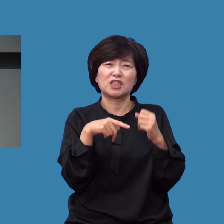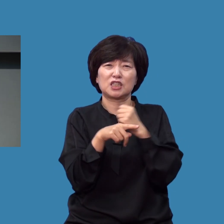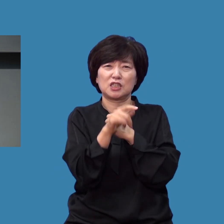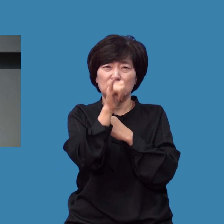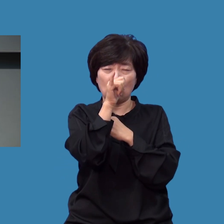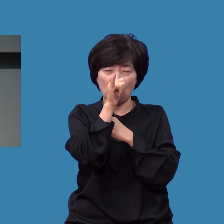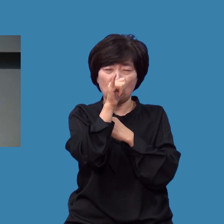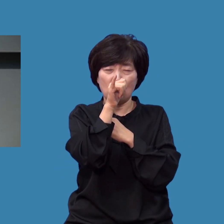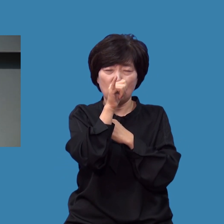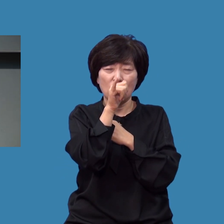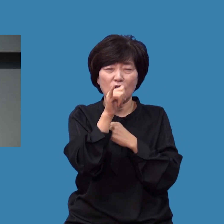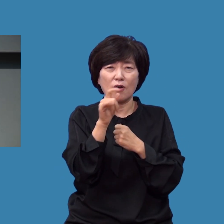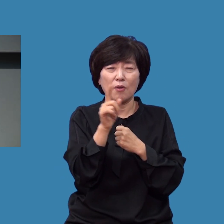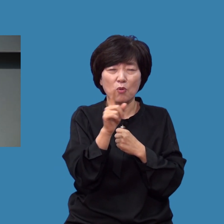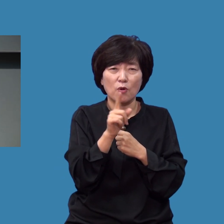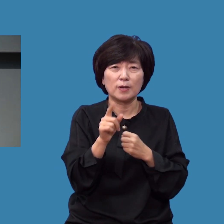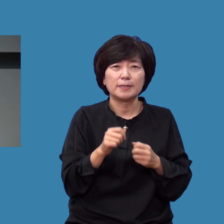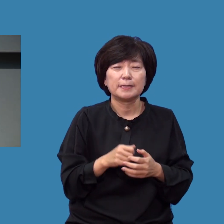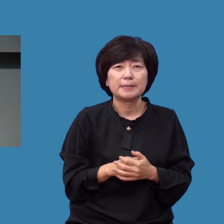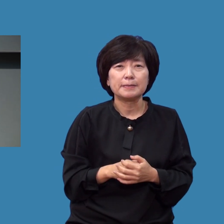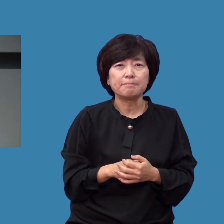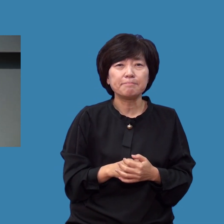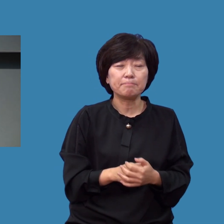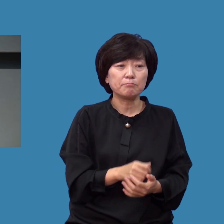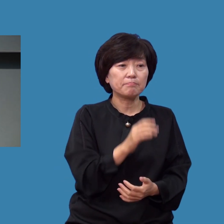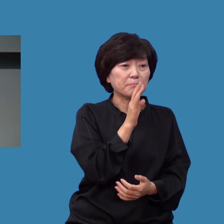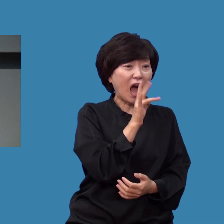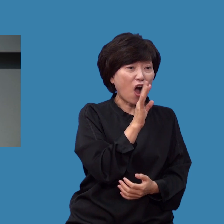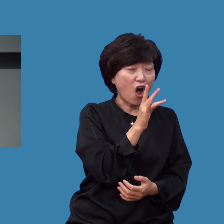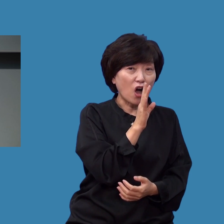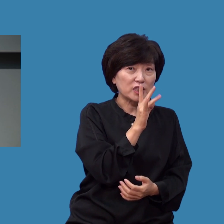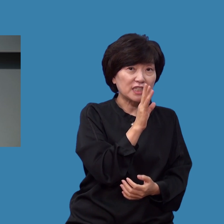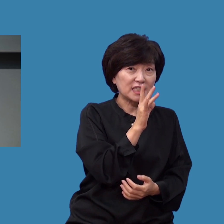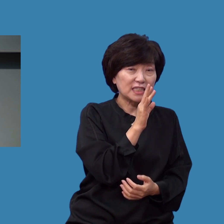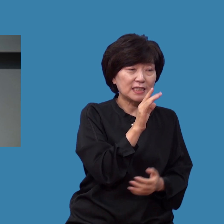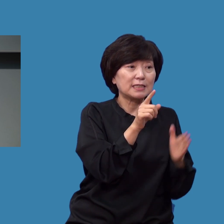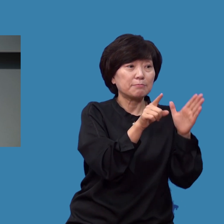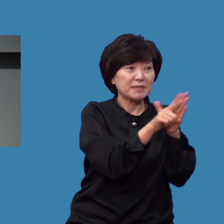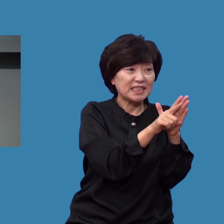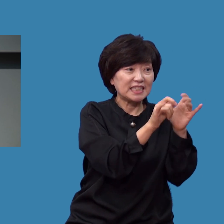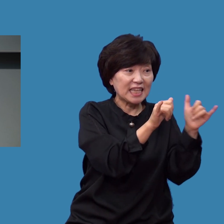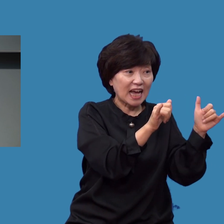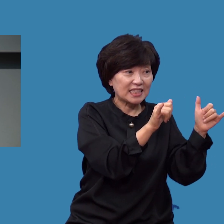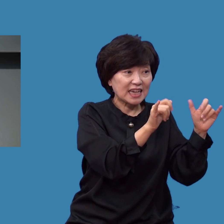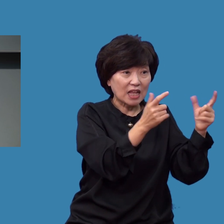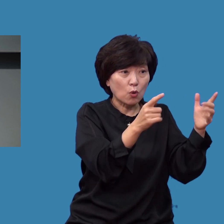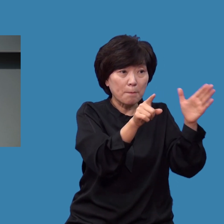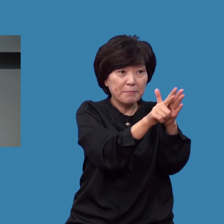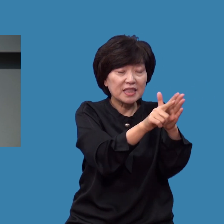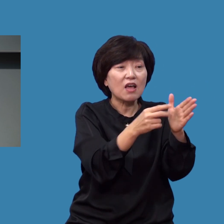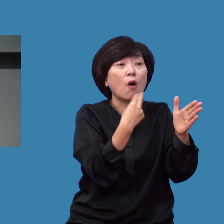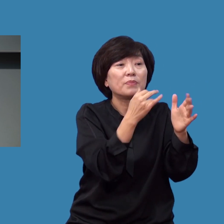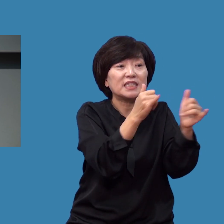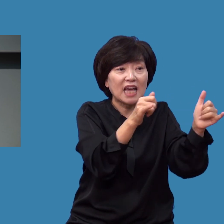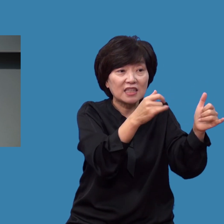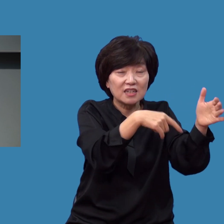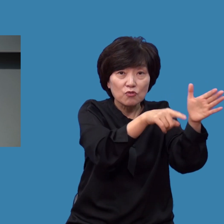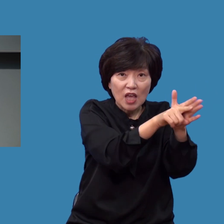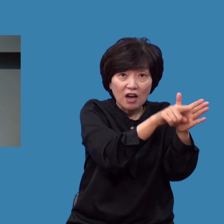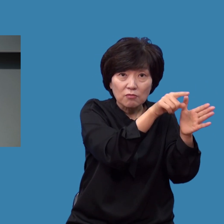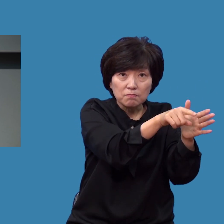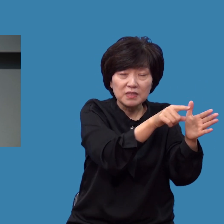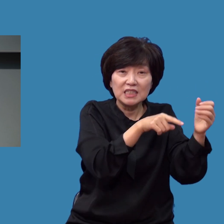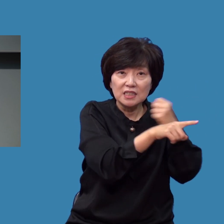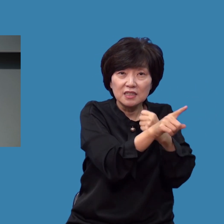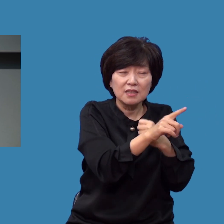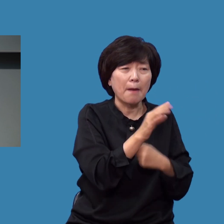풀면 이런 뜻이라는 거예요. 그러니까 방언은 믿는 자들을 위하지 않고 믿지 않는 자들을 위한 표적이니라고 하는 헬라어 원어